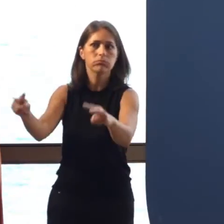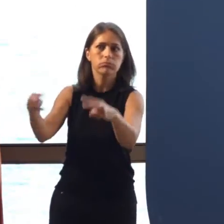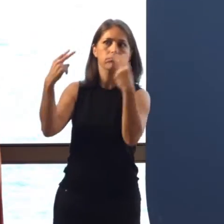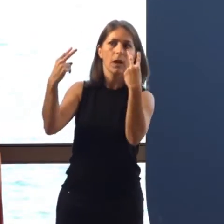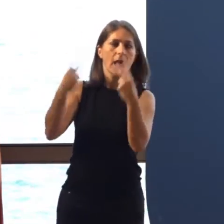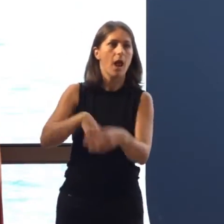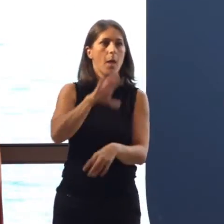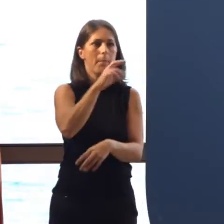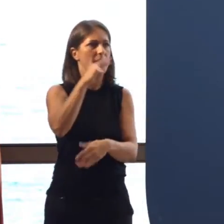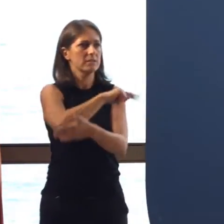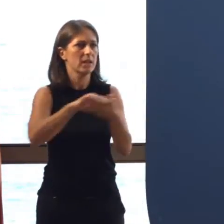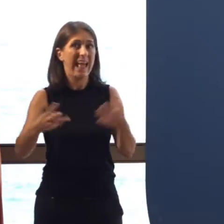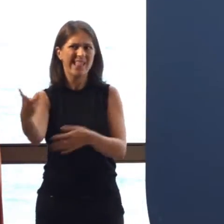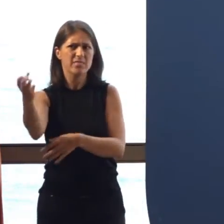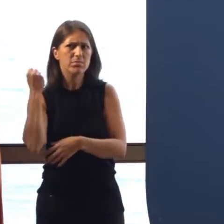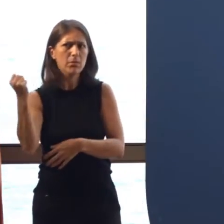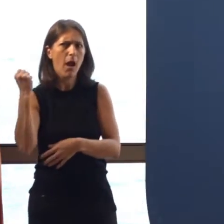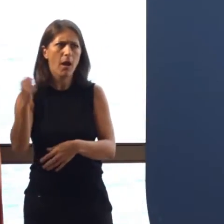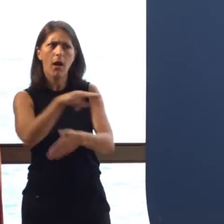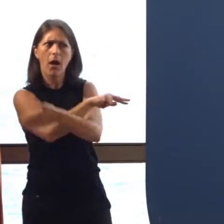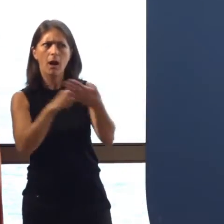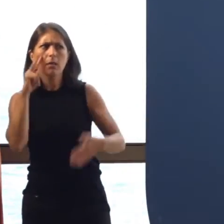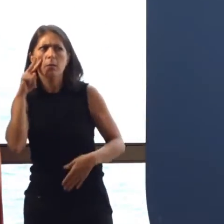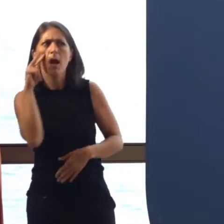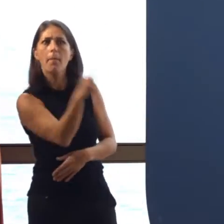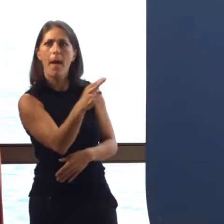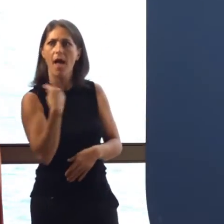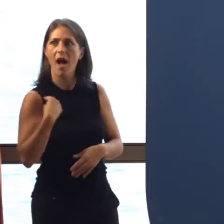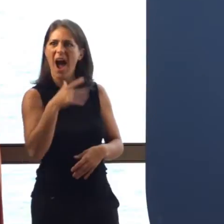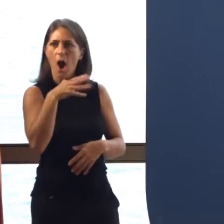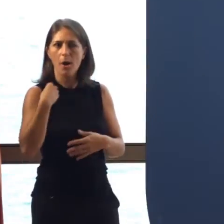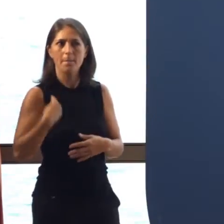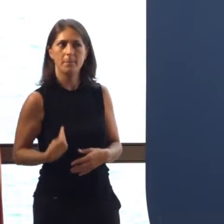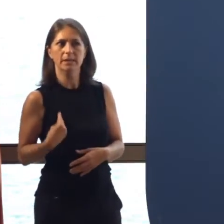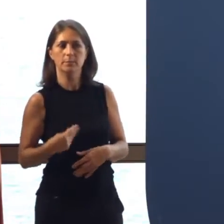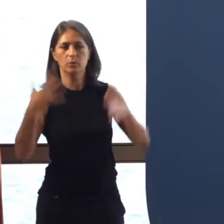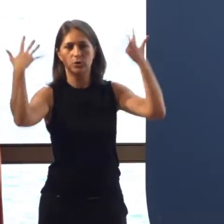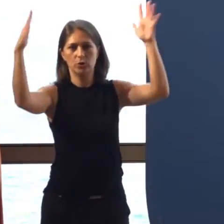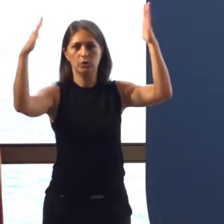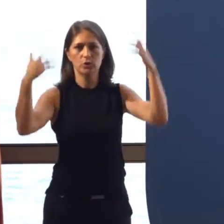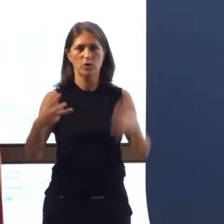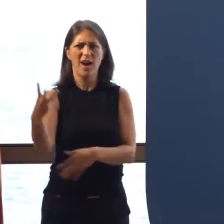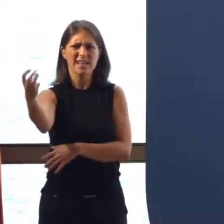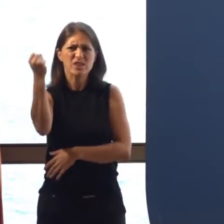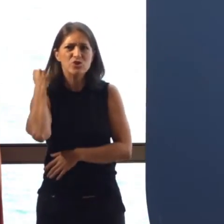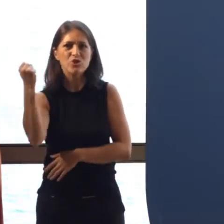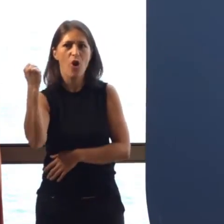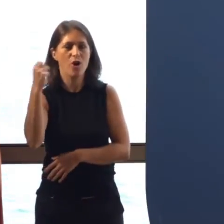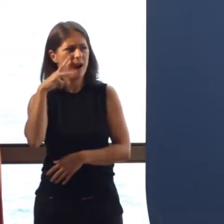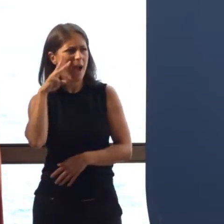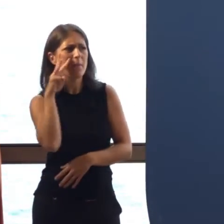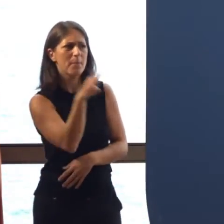país. A Troika está mirando para Galicia neste momento. A Troika.